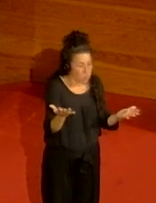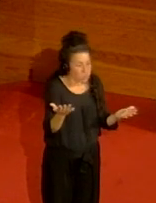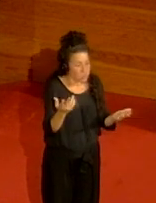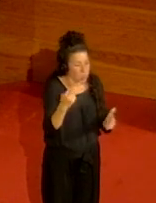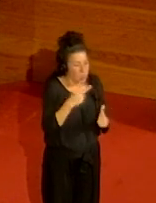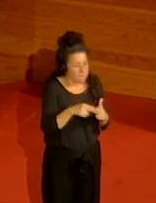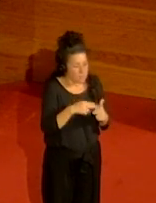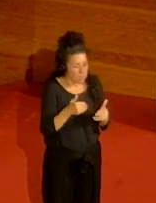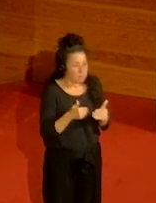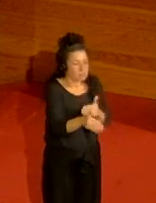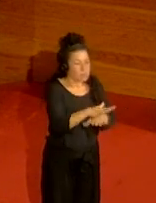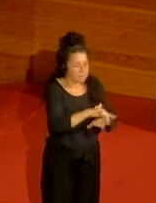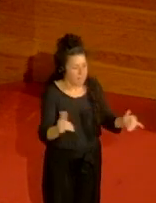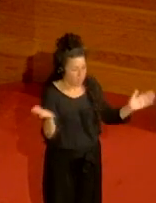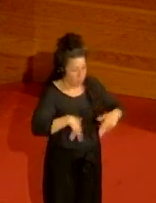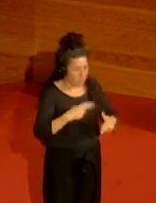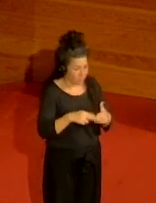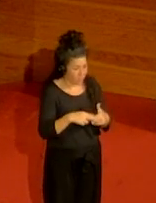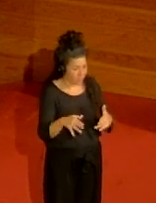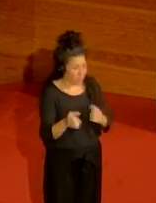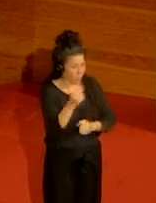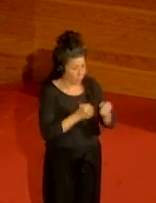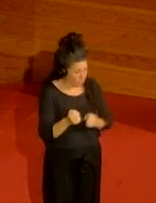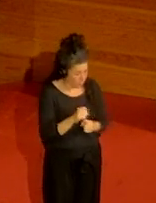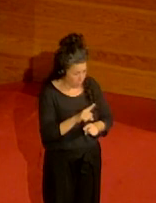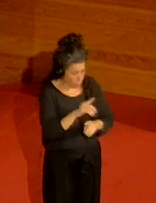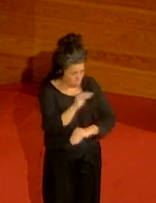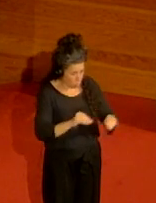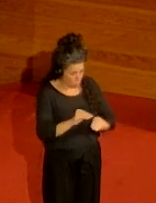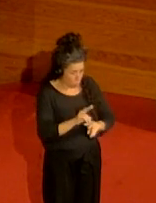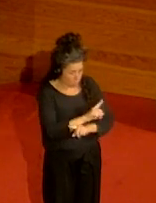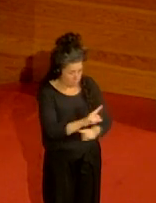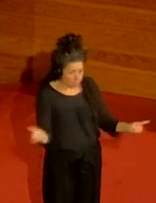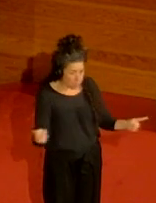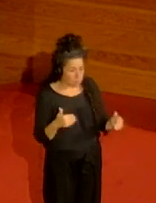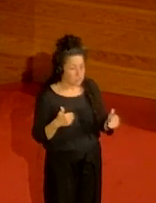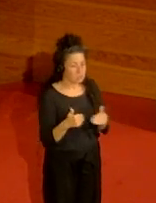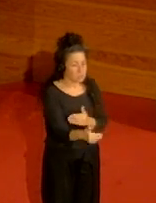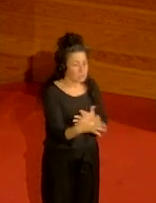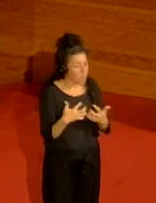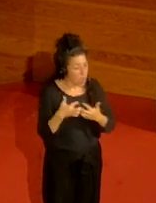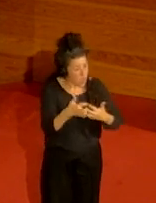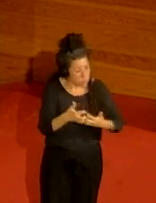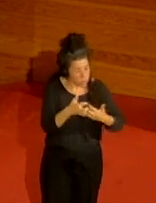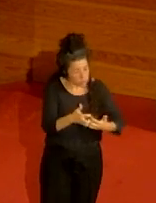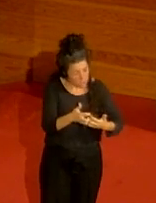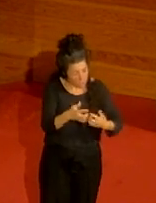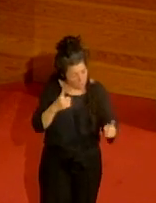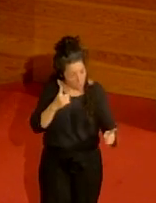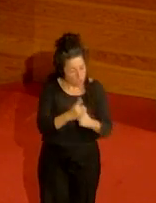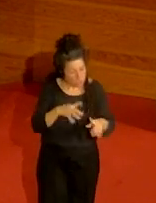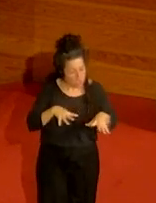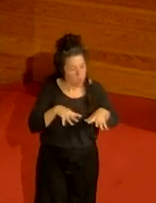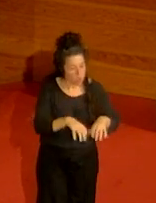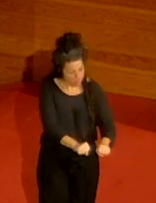desde luego no hay un horizonte de paz no hay un Horizonte político ni económico entonces para ellos el luchar enfrentarse a la ocupación a la